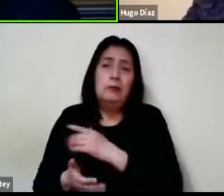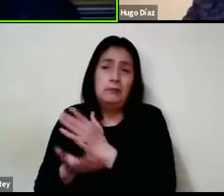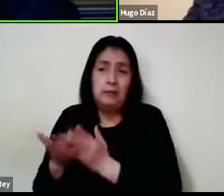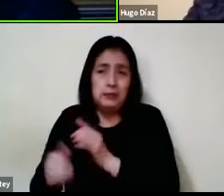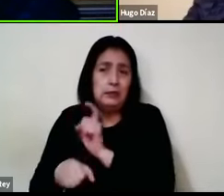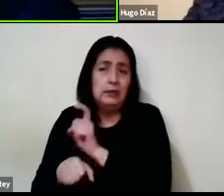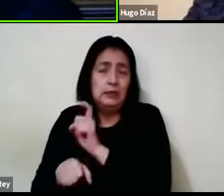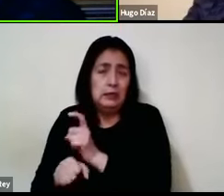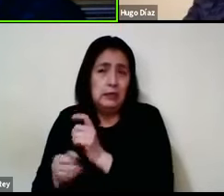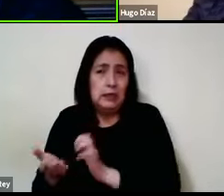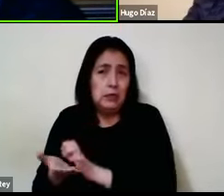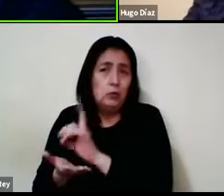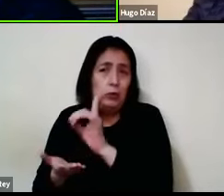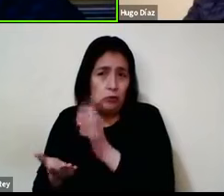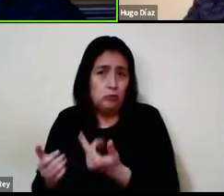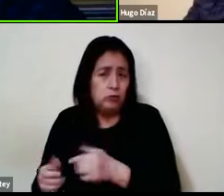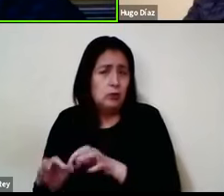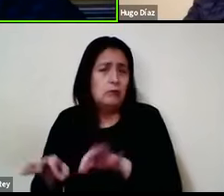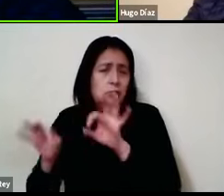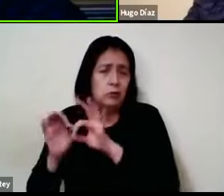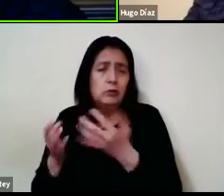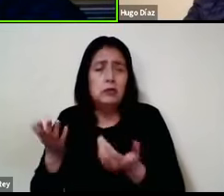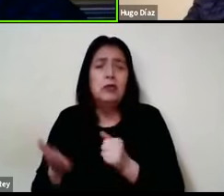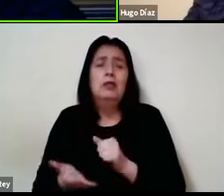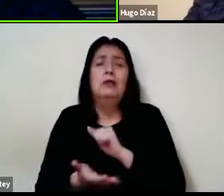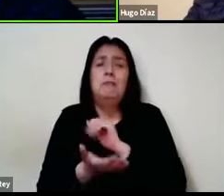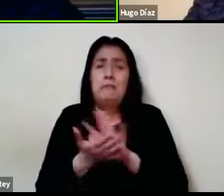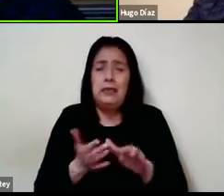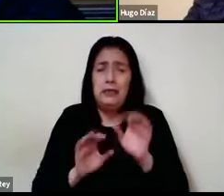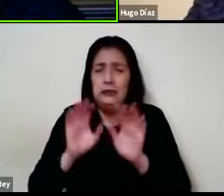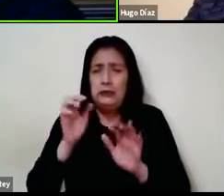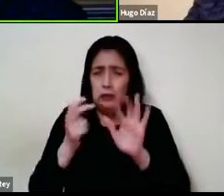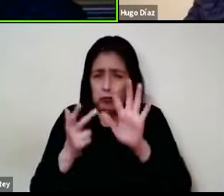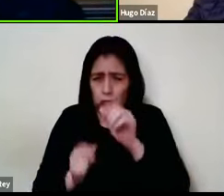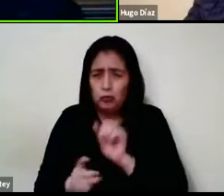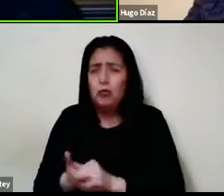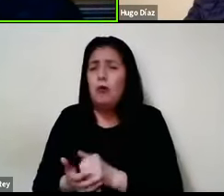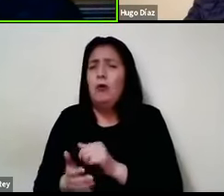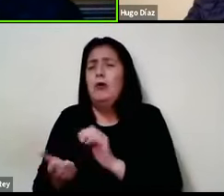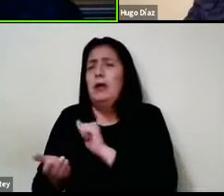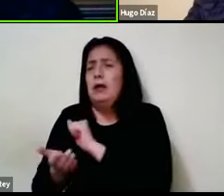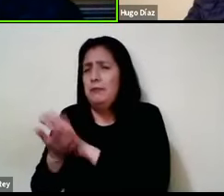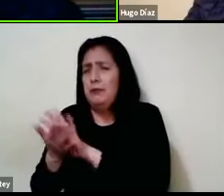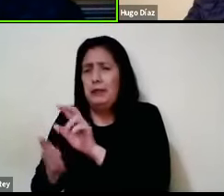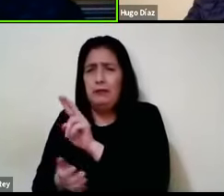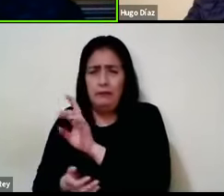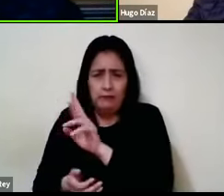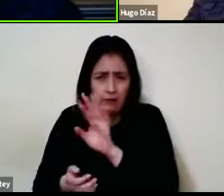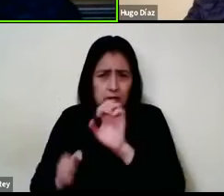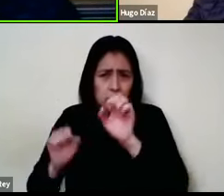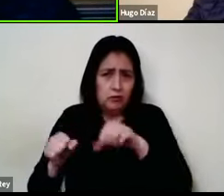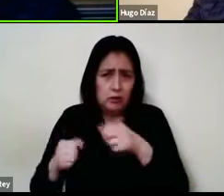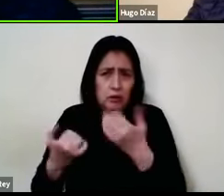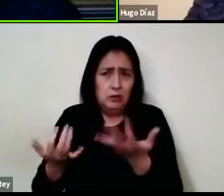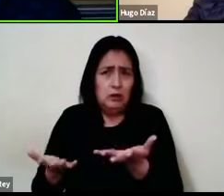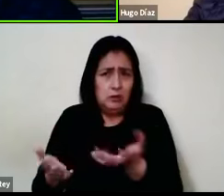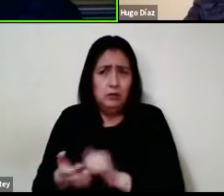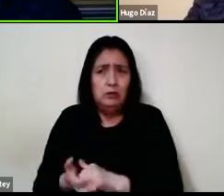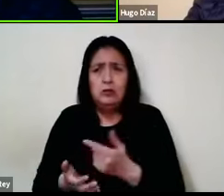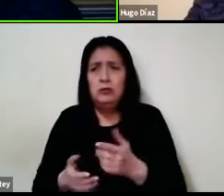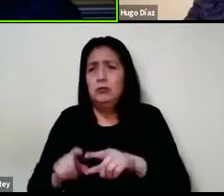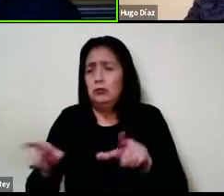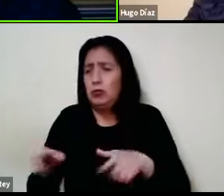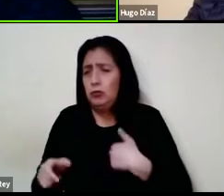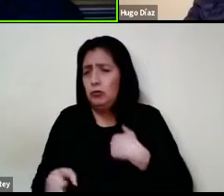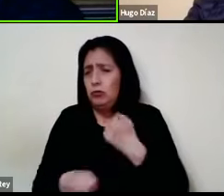importante. Tal vez esto de la beca 18, beca Brain, realmente sí está aportando en este espacio donde estoy